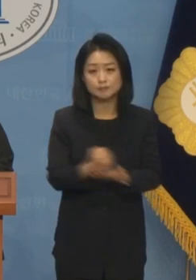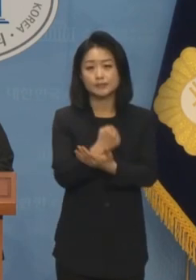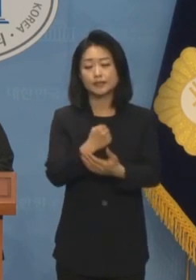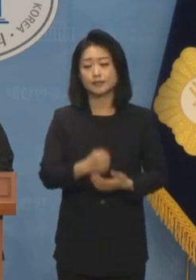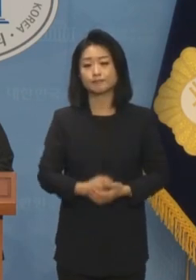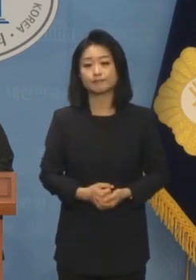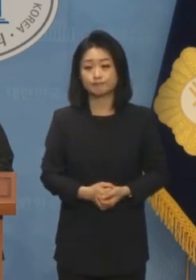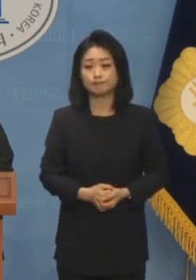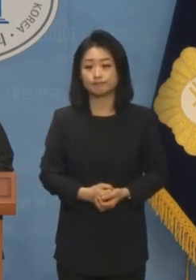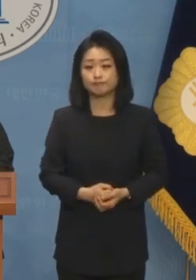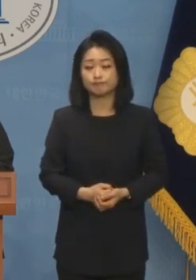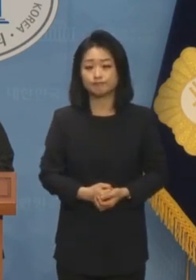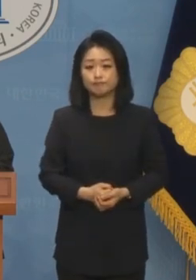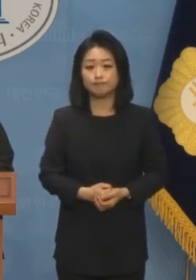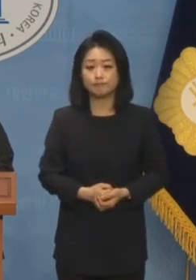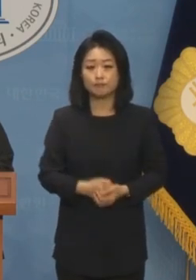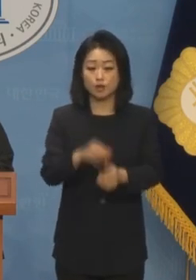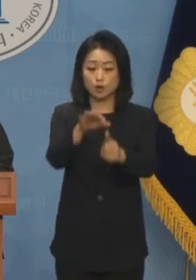노릇입니다.